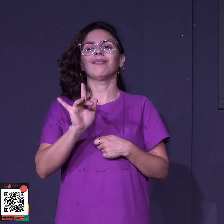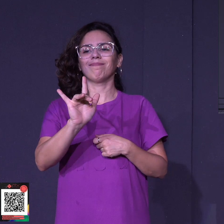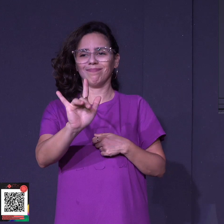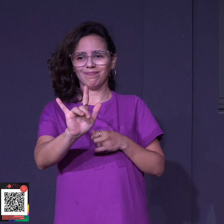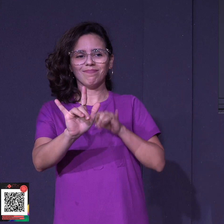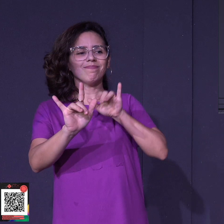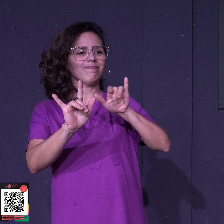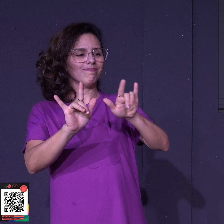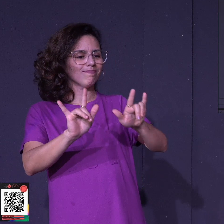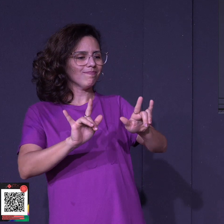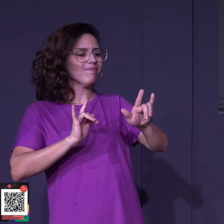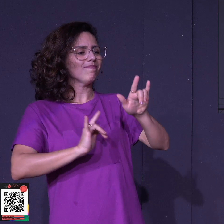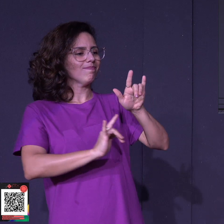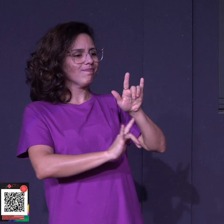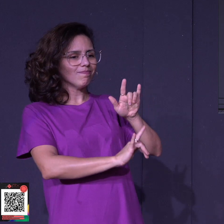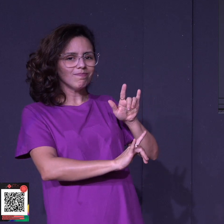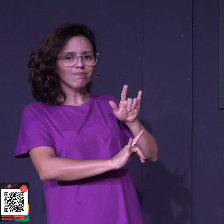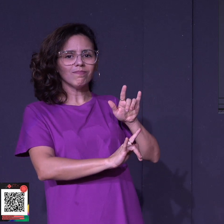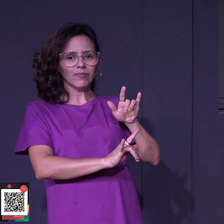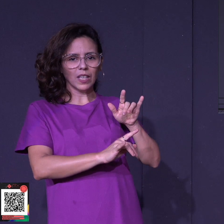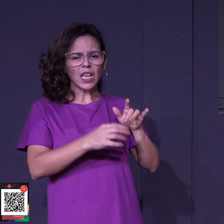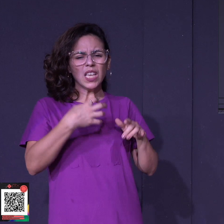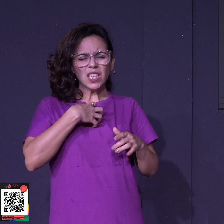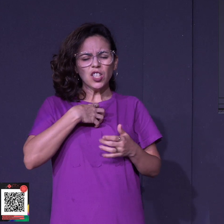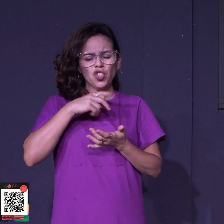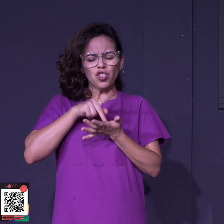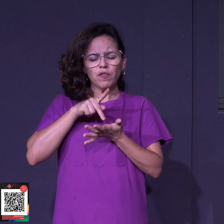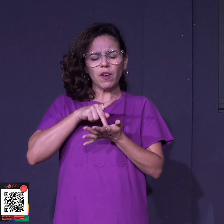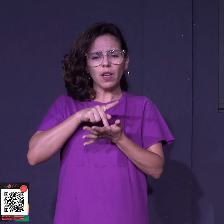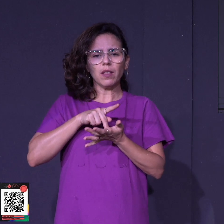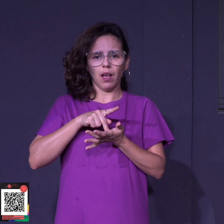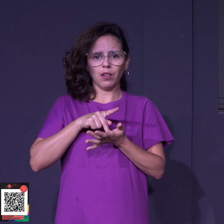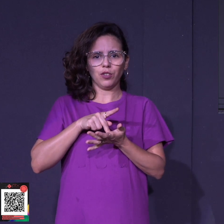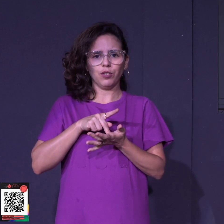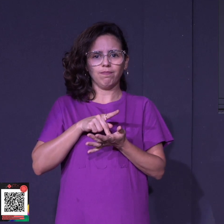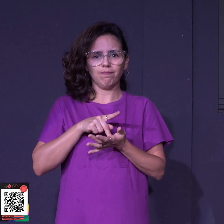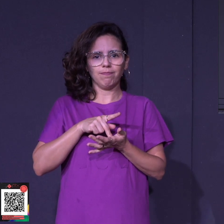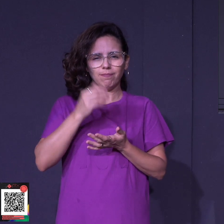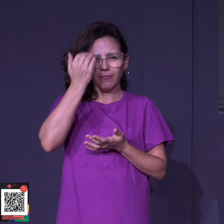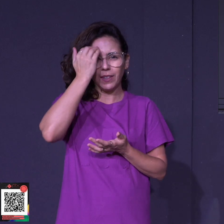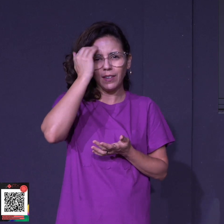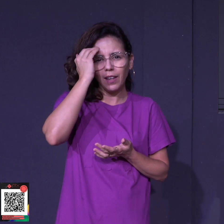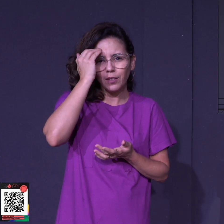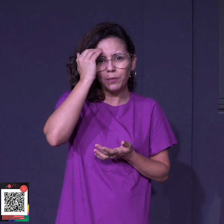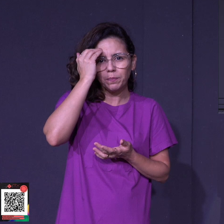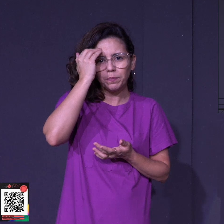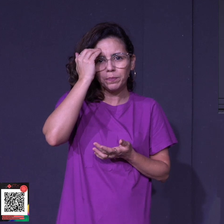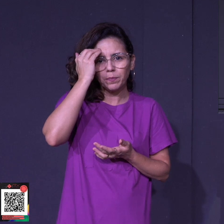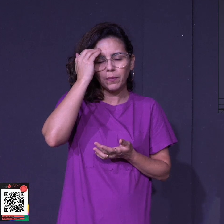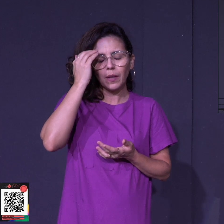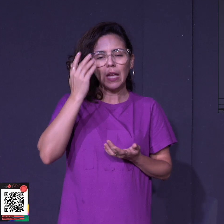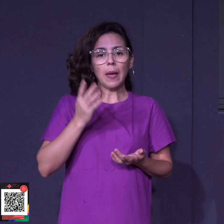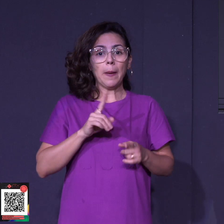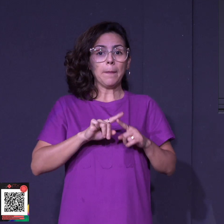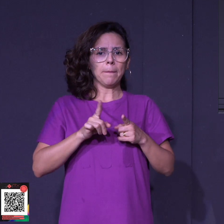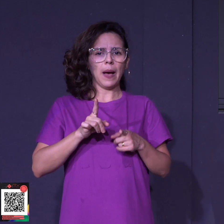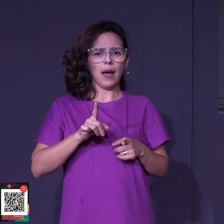verdadeiros. O que fazemos com uma mão, não queremos que a outra